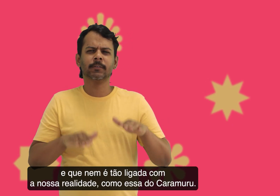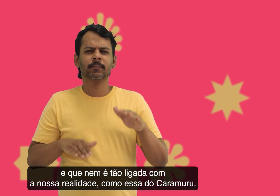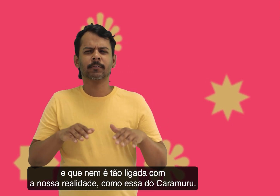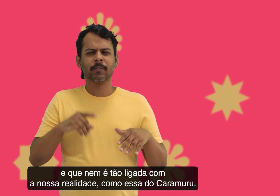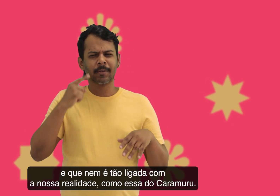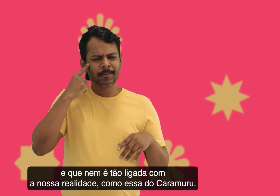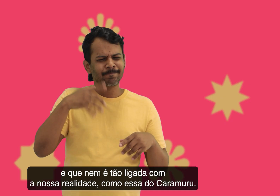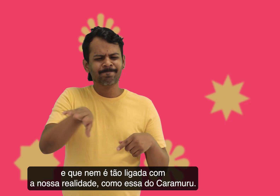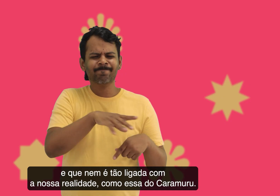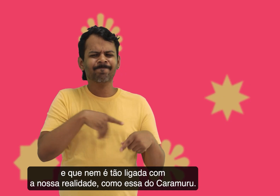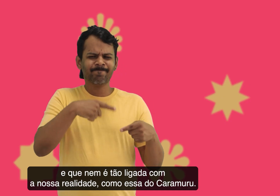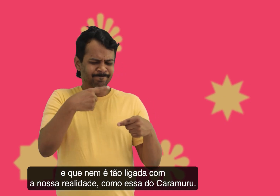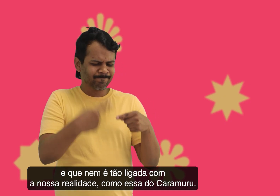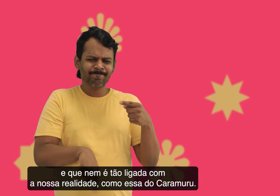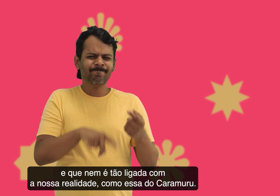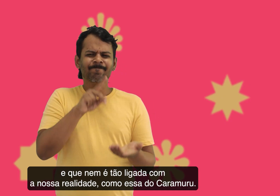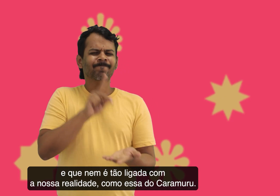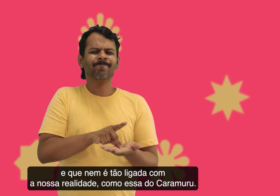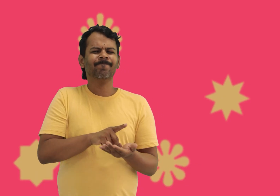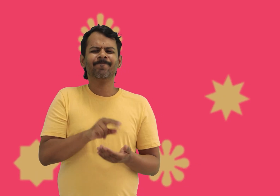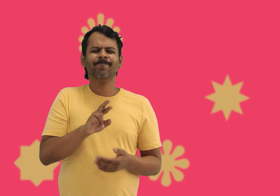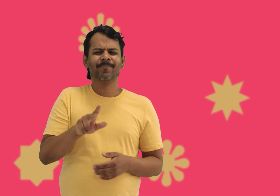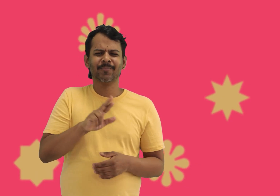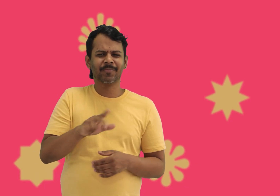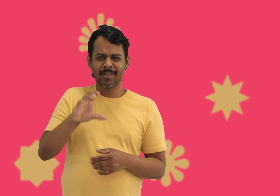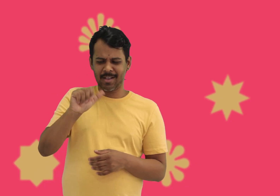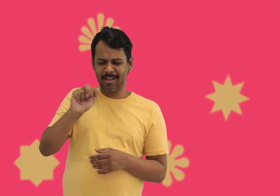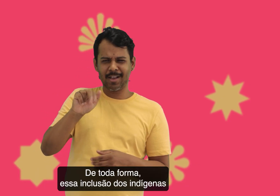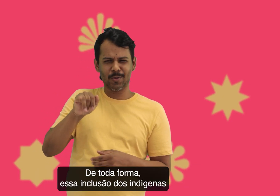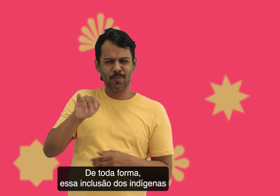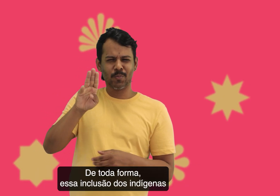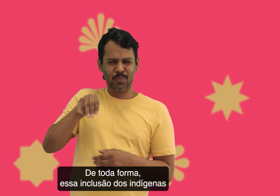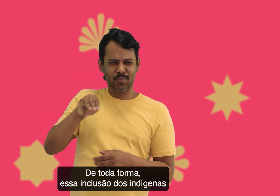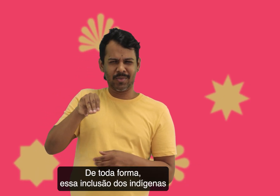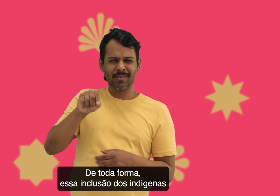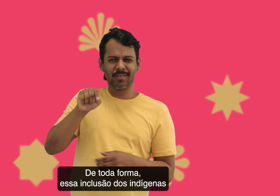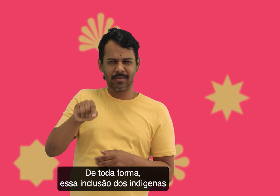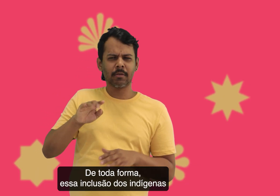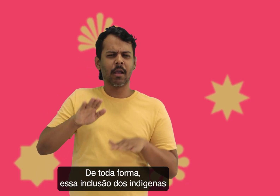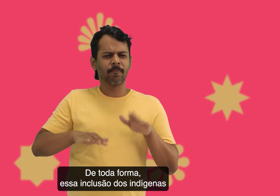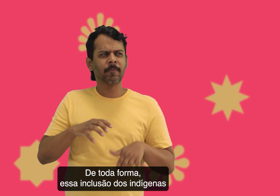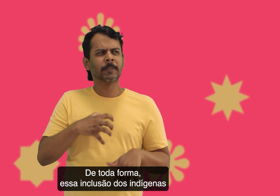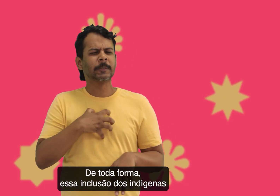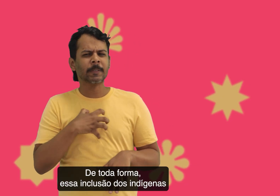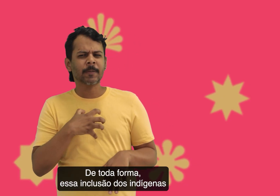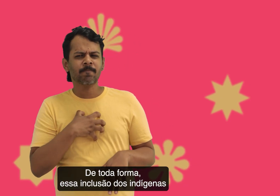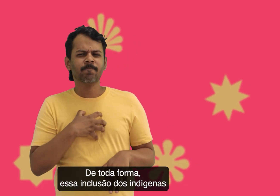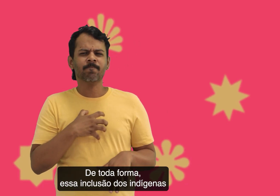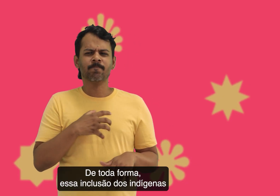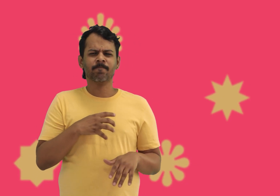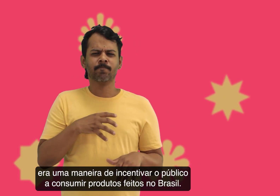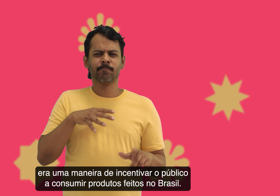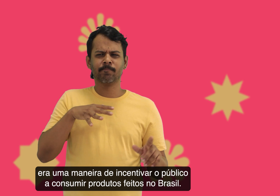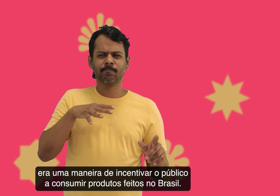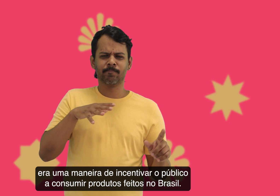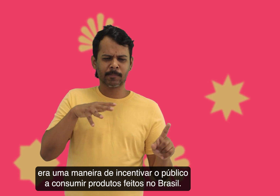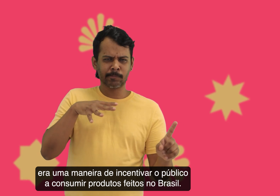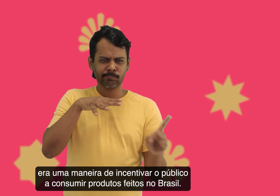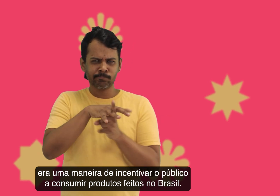tão ligada com a nossa realidade como essa do caramuru. De toda forma, essa inclusão dos indígenas era uma maneira